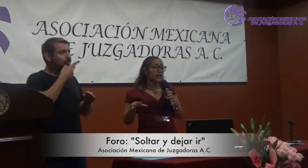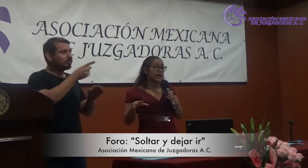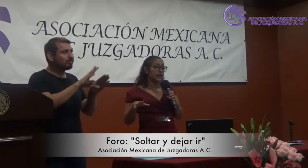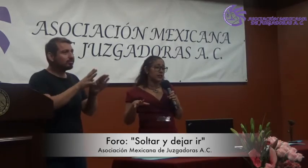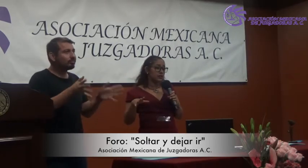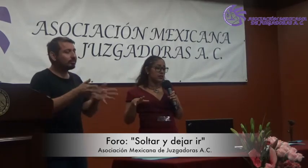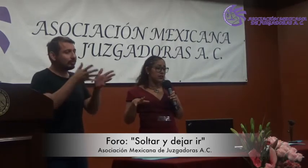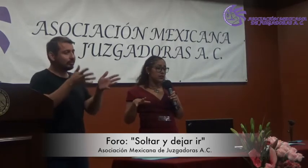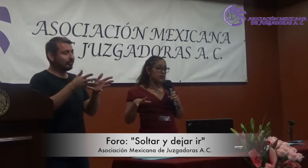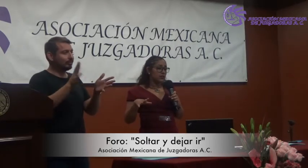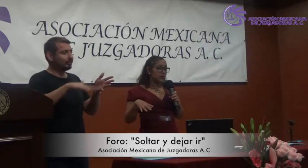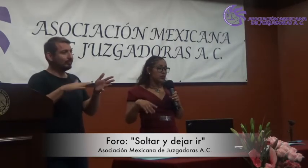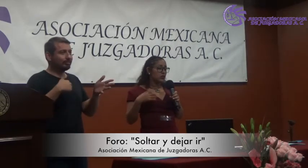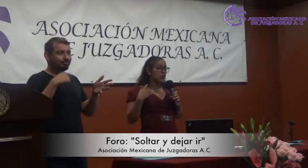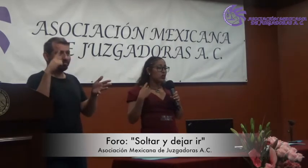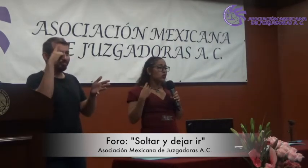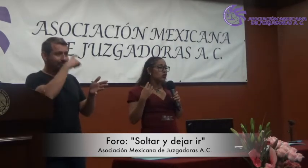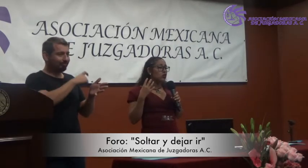se va a quedar ahí.